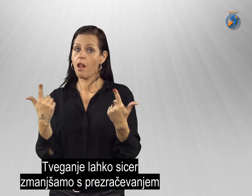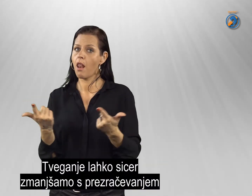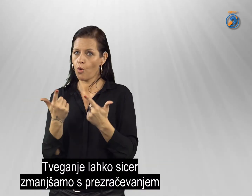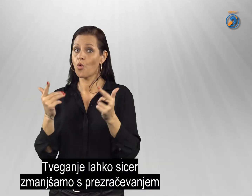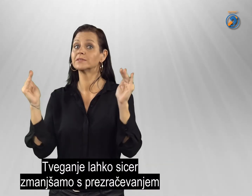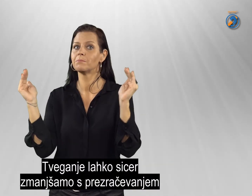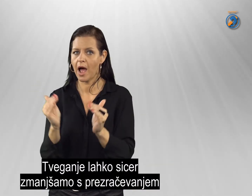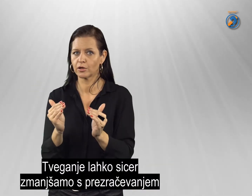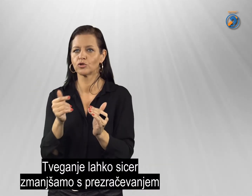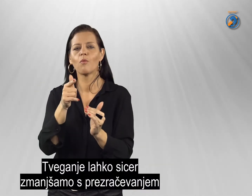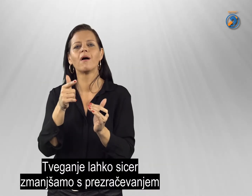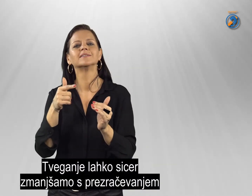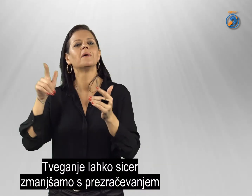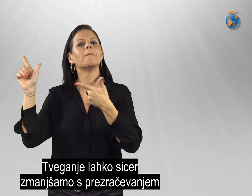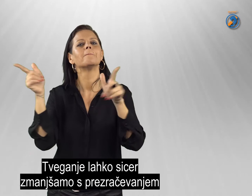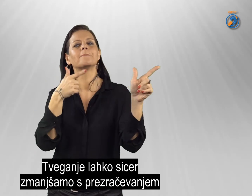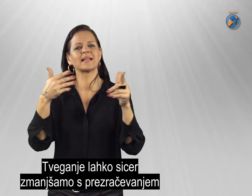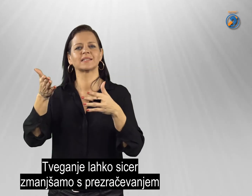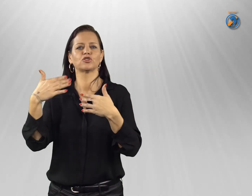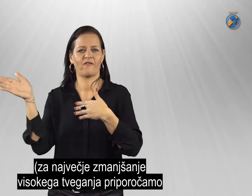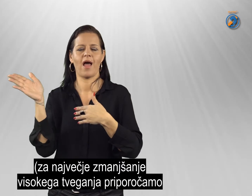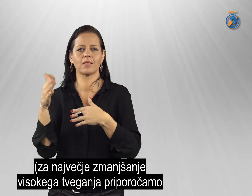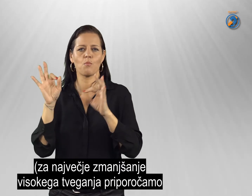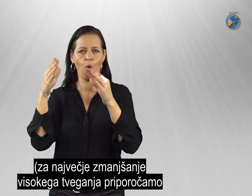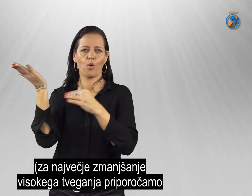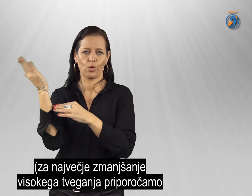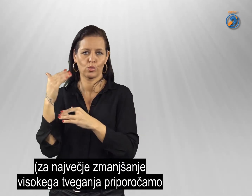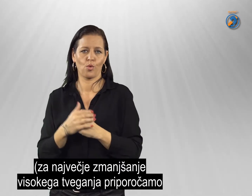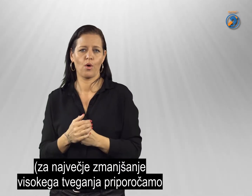Tveganje lahko sicer zmanjšamo s prezračevanjem.